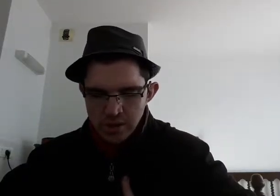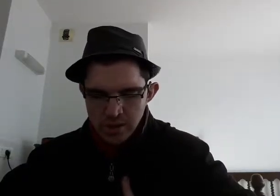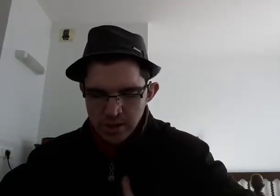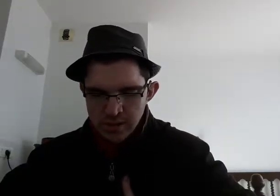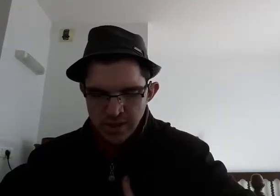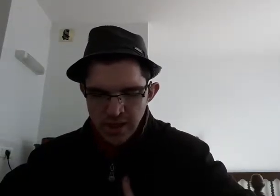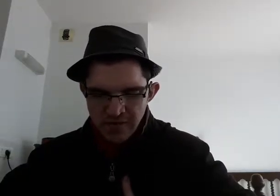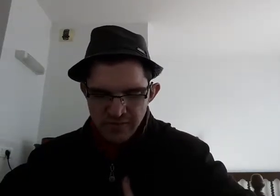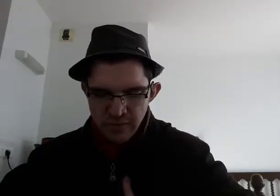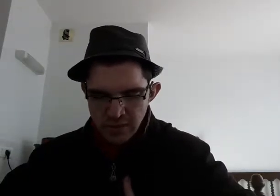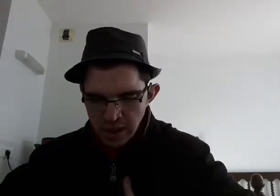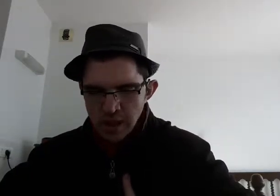Emporté par la foule,